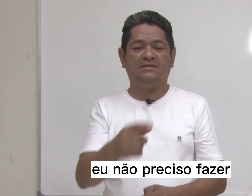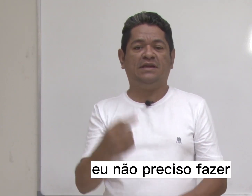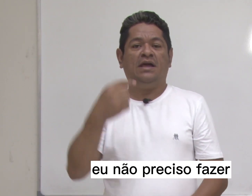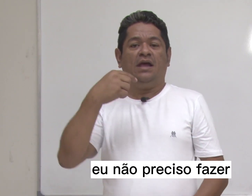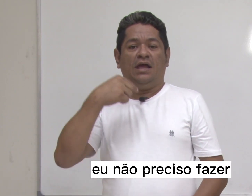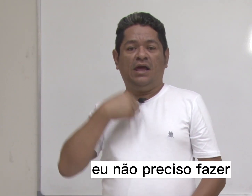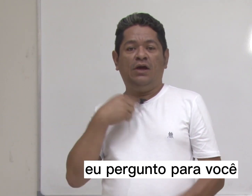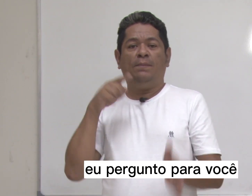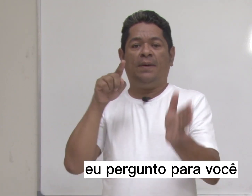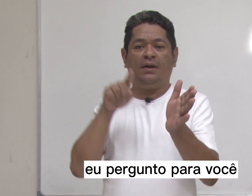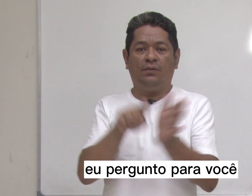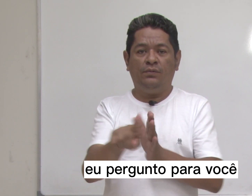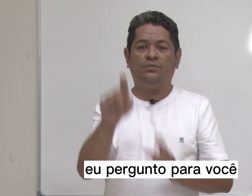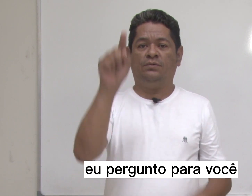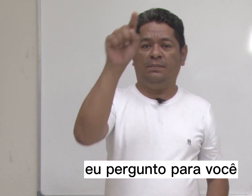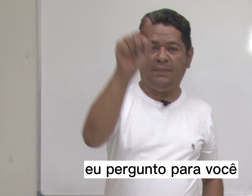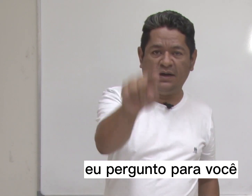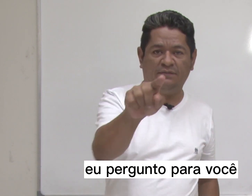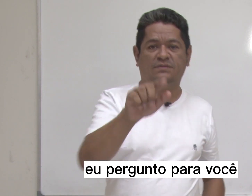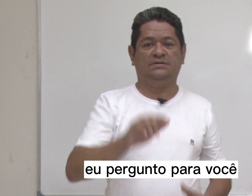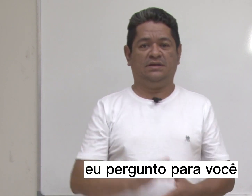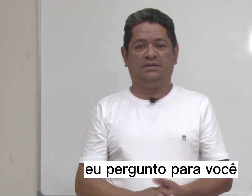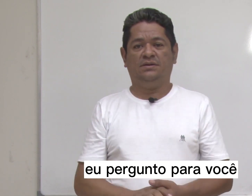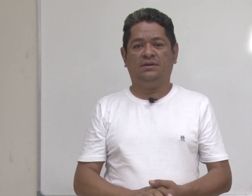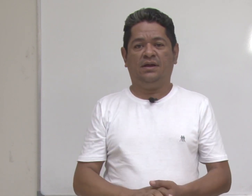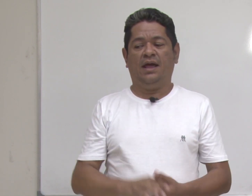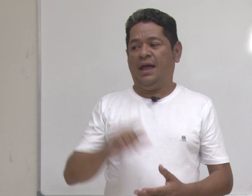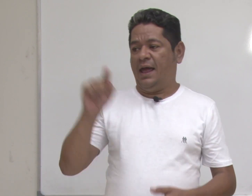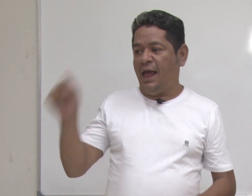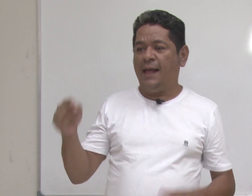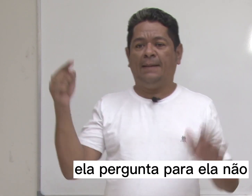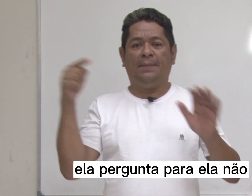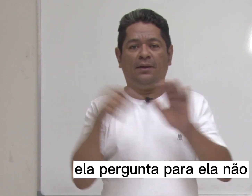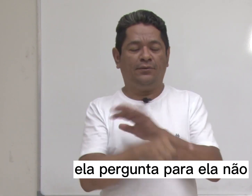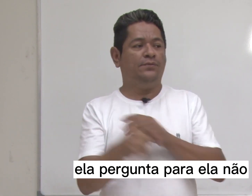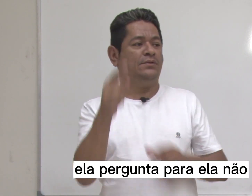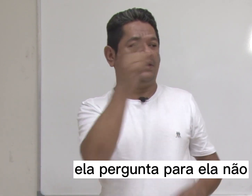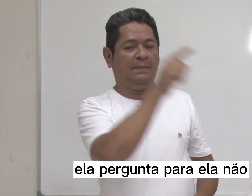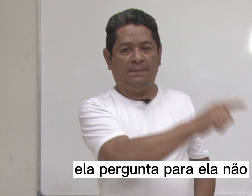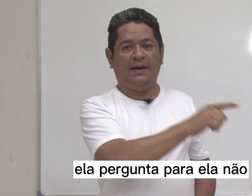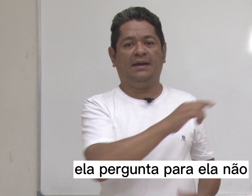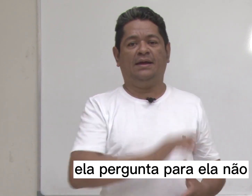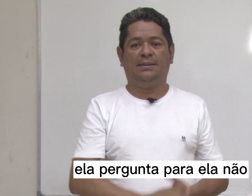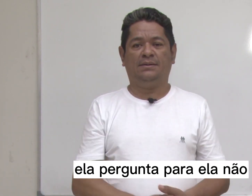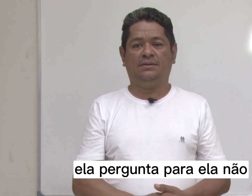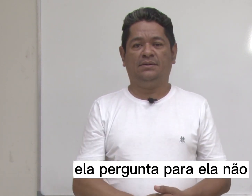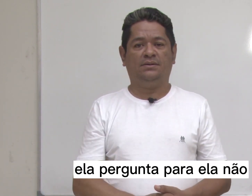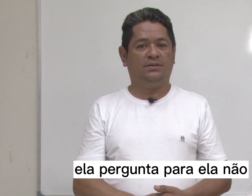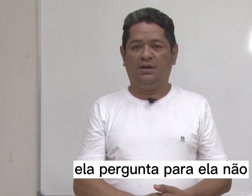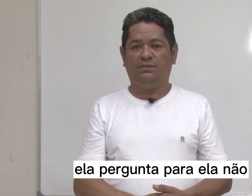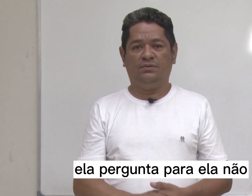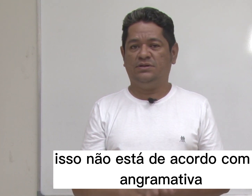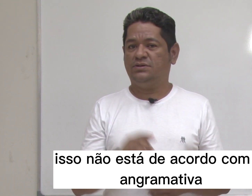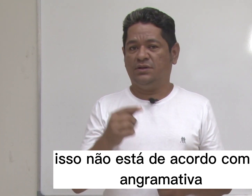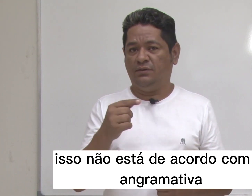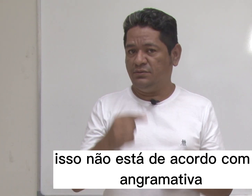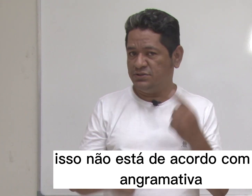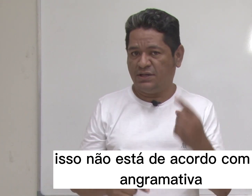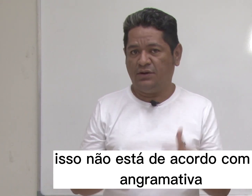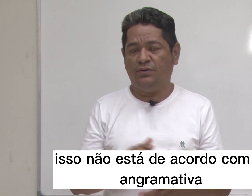fazer eu pergunto para você. Ela pergunta para ela. Não, isso não está de acordo